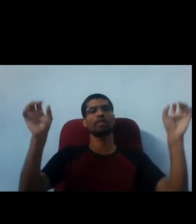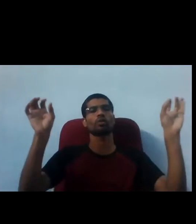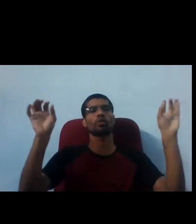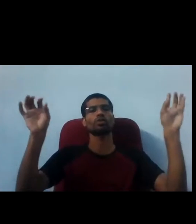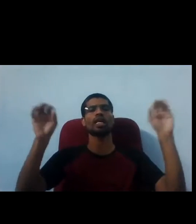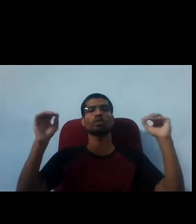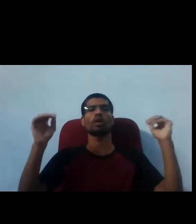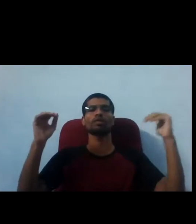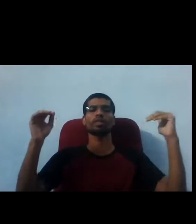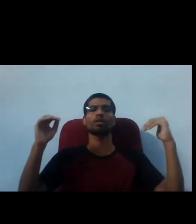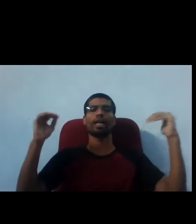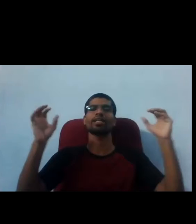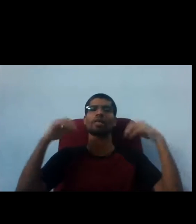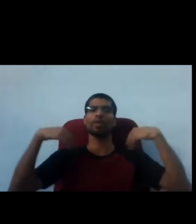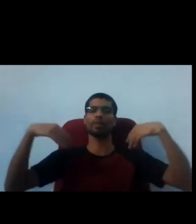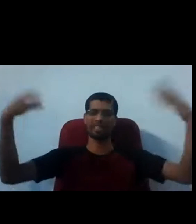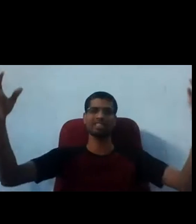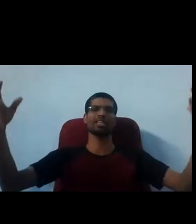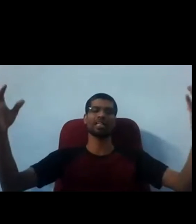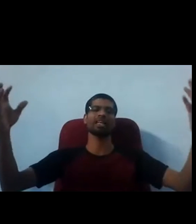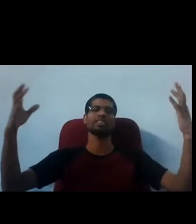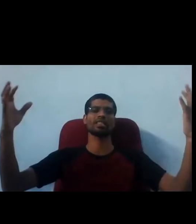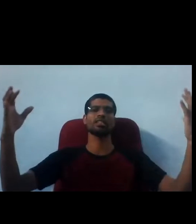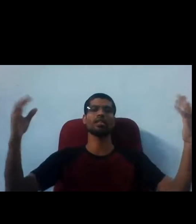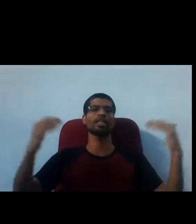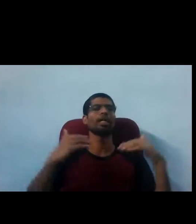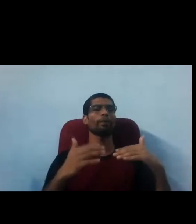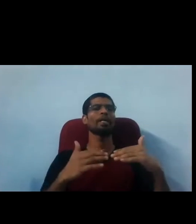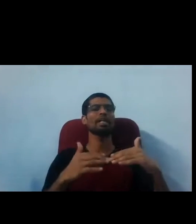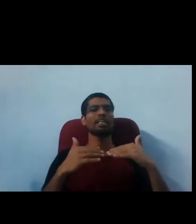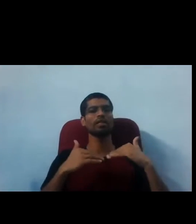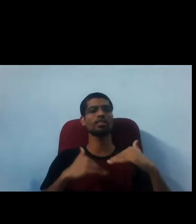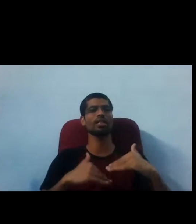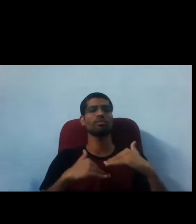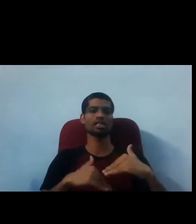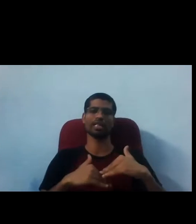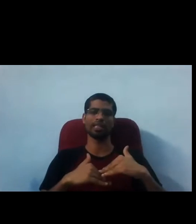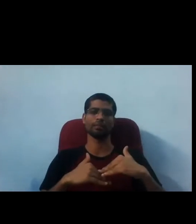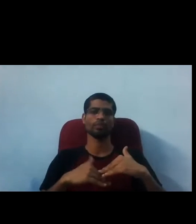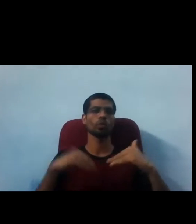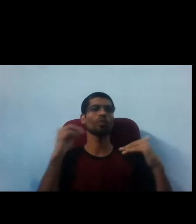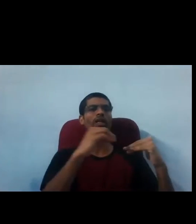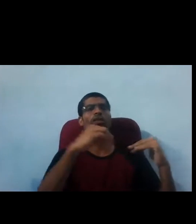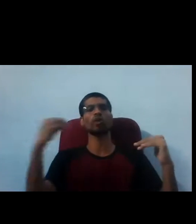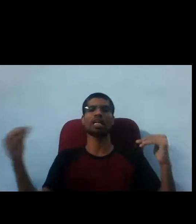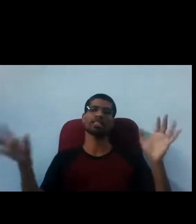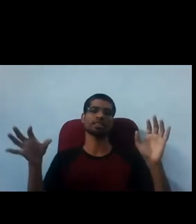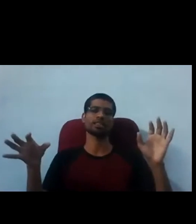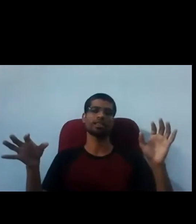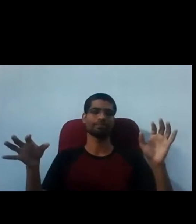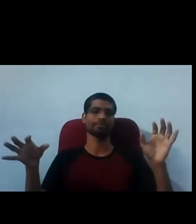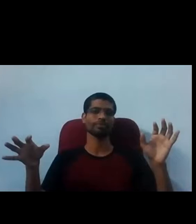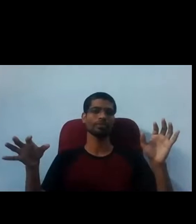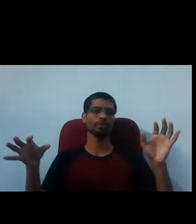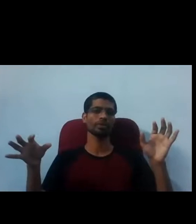है, दोनों चार्जों को, ऑक्साइड को, हैलाइड्स को अपने पास खींच ले रहा है, जिसके चलते मेटल केवल नीचे मिल जा रही है, वो मेटल को हम लोग अलग कर